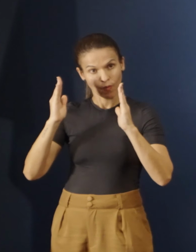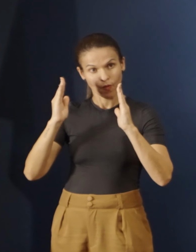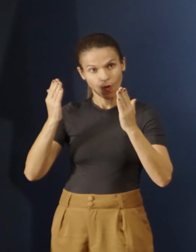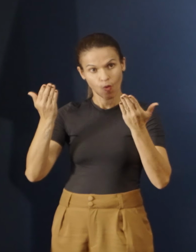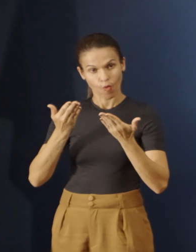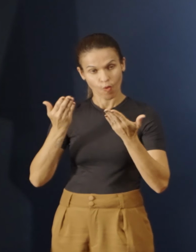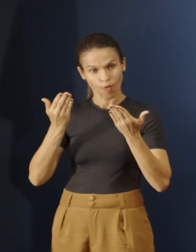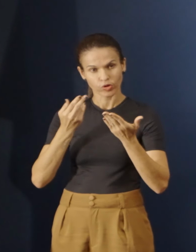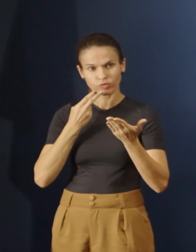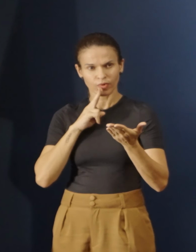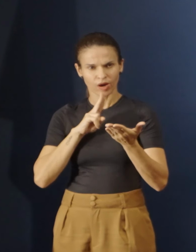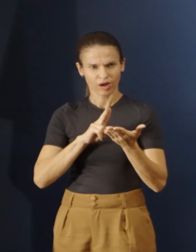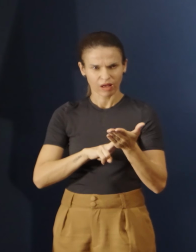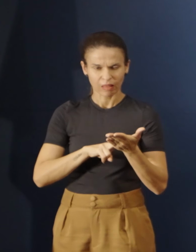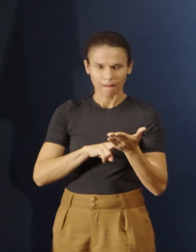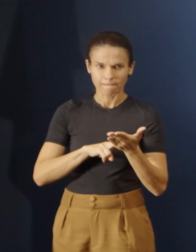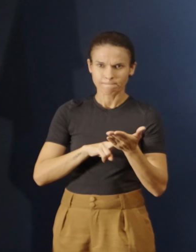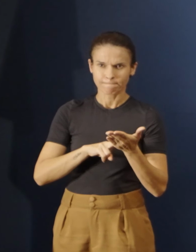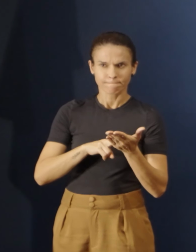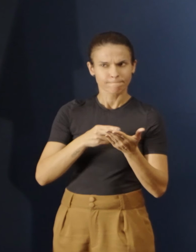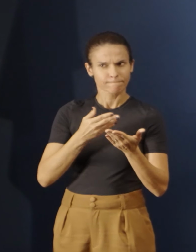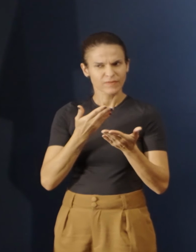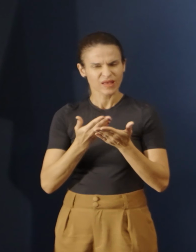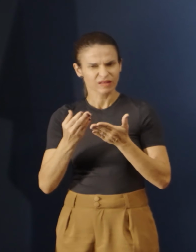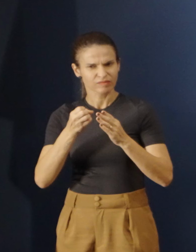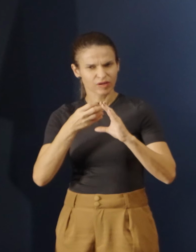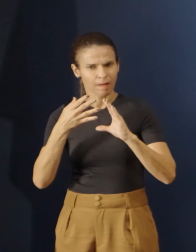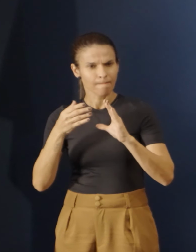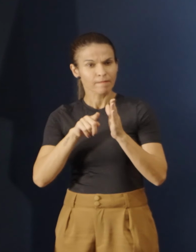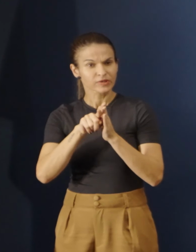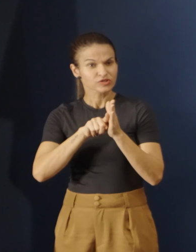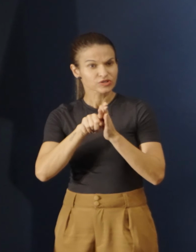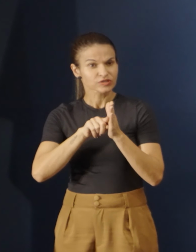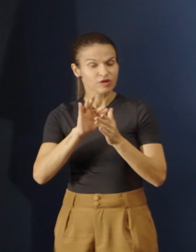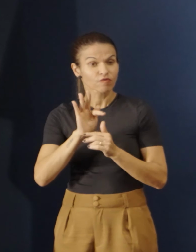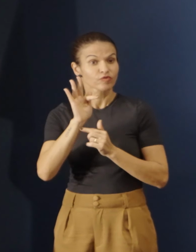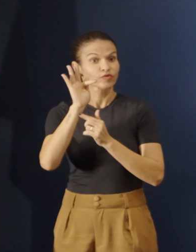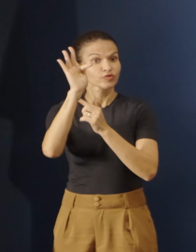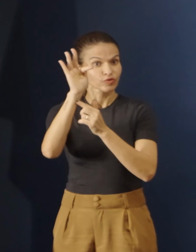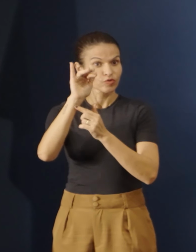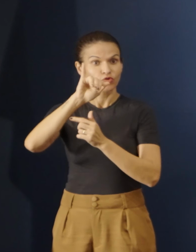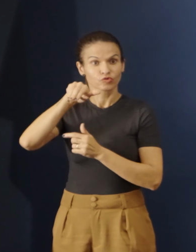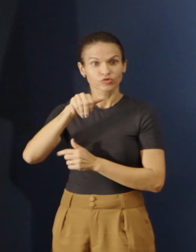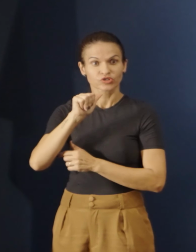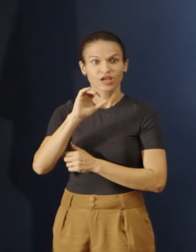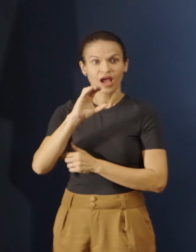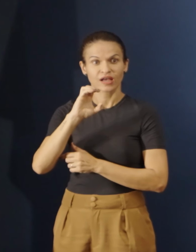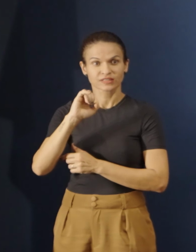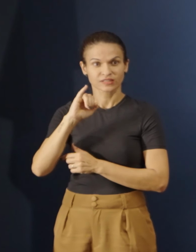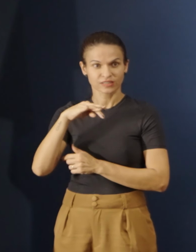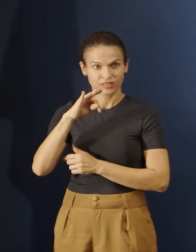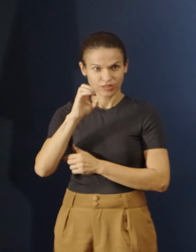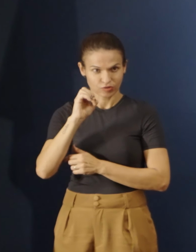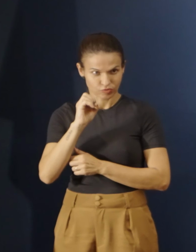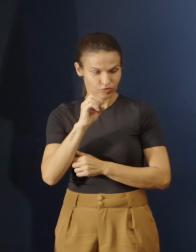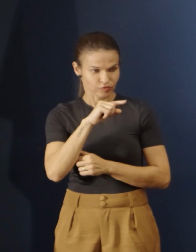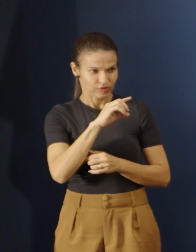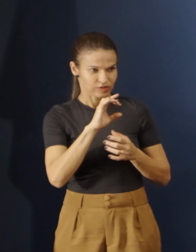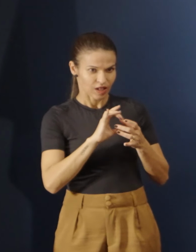carta, mesmo perdendo a liturgia, para pesquisas futuras, por exemplo, que o Jacinto brincou, né, de você deixar